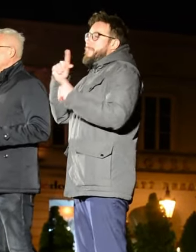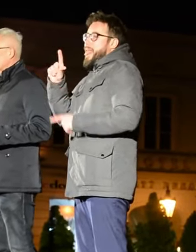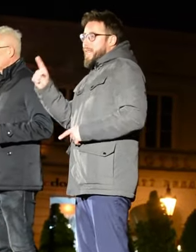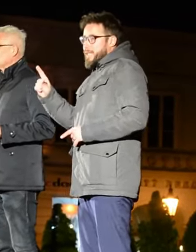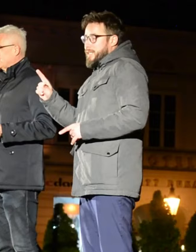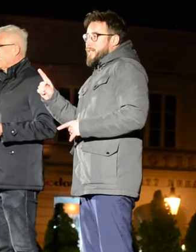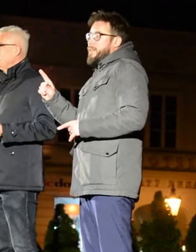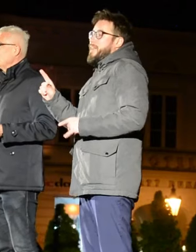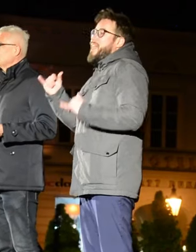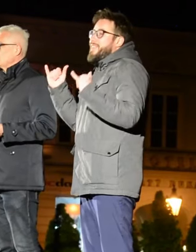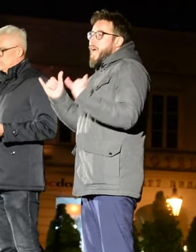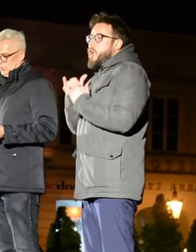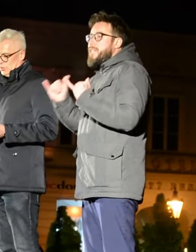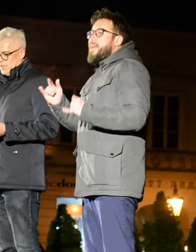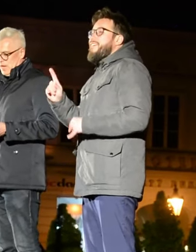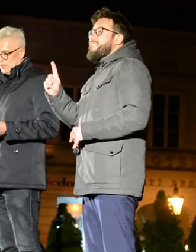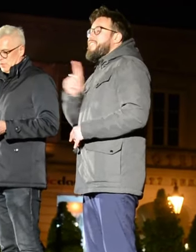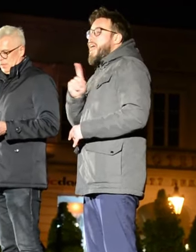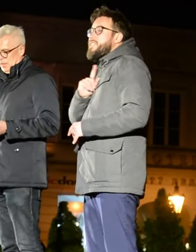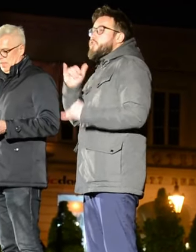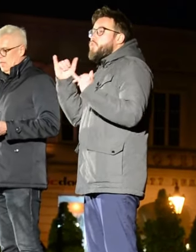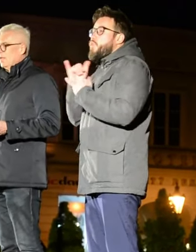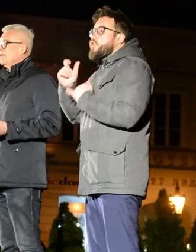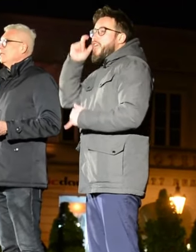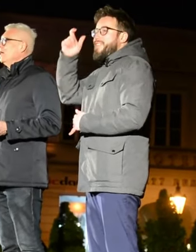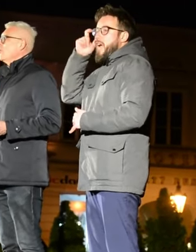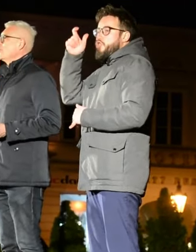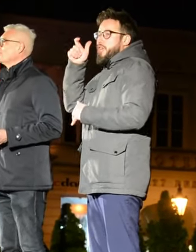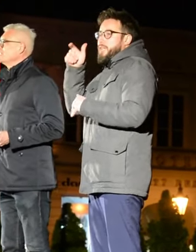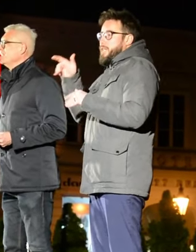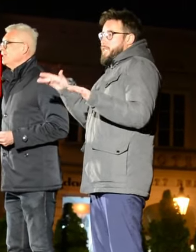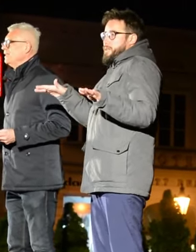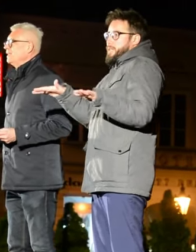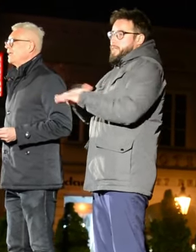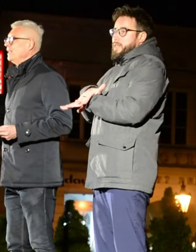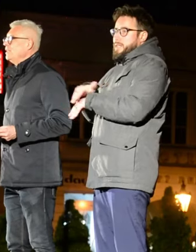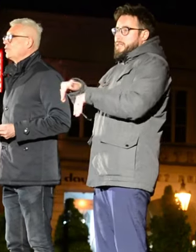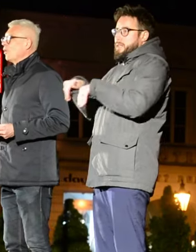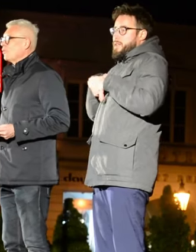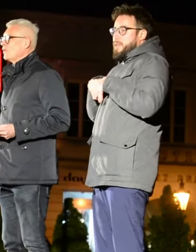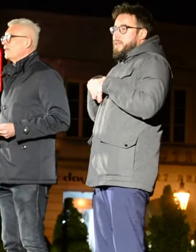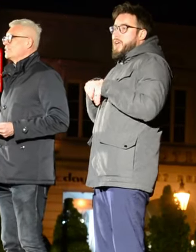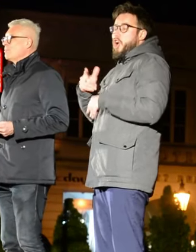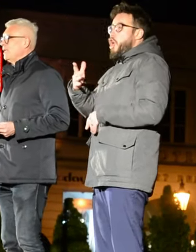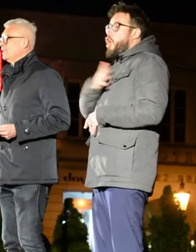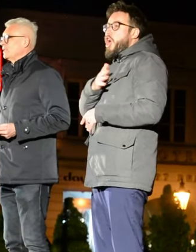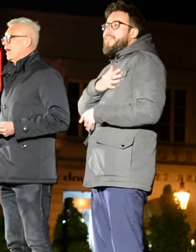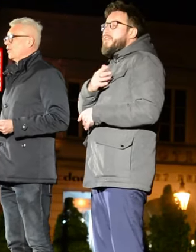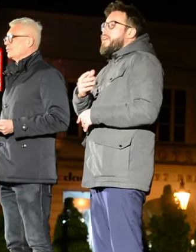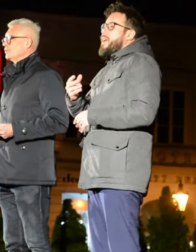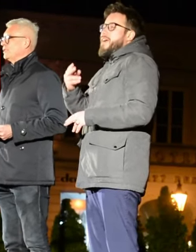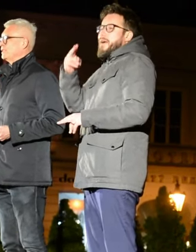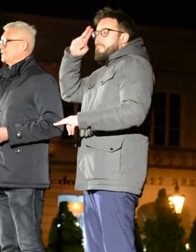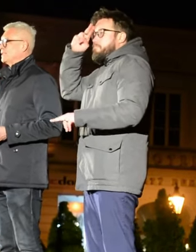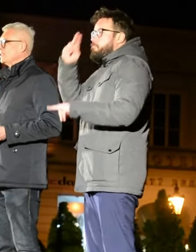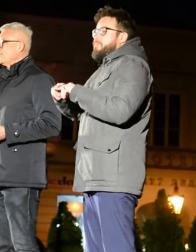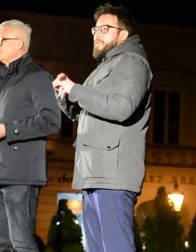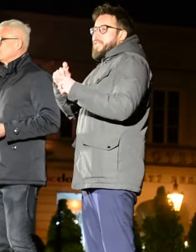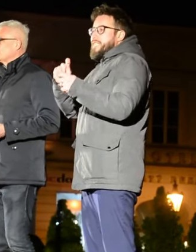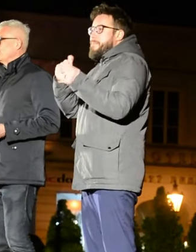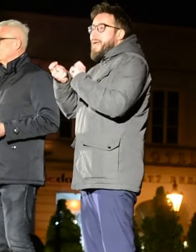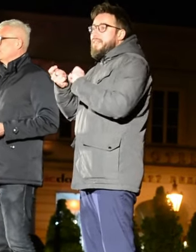naozaj skrýva svoje skutočné názory. Je ochotný ich kedykoľvek zmeniť a otočiť